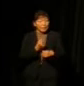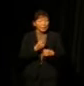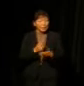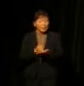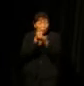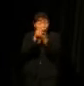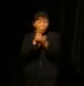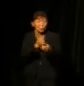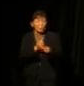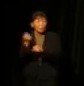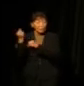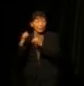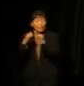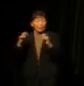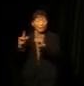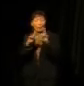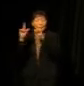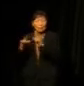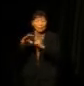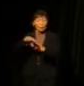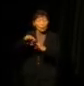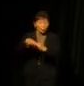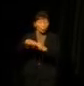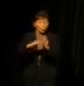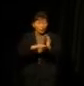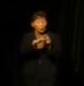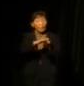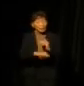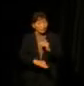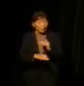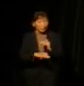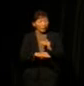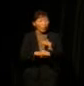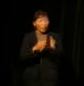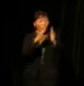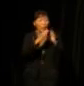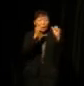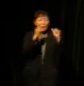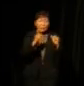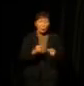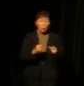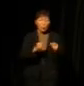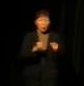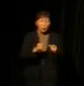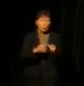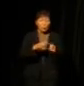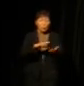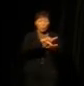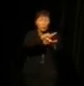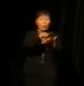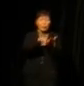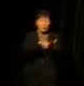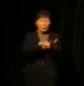ですの方が住んでいるところです。あとは下にある、南相馬市居住制限区域、ここはお高くが